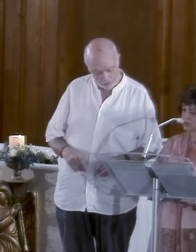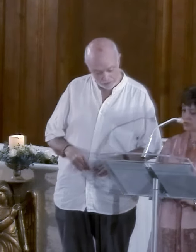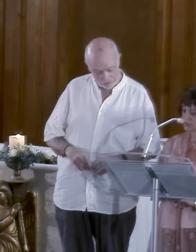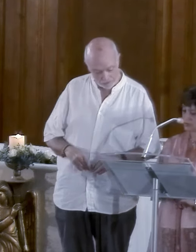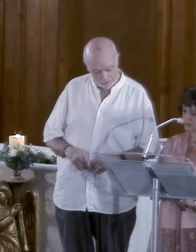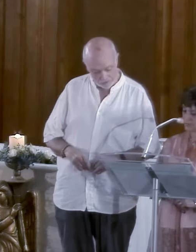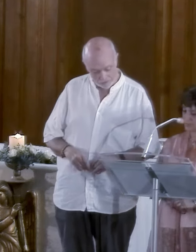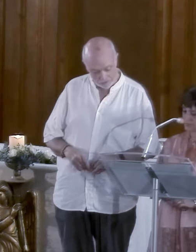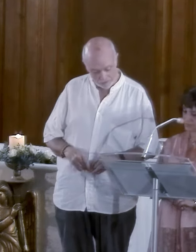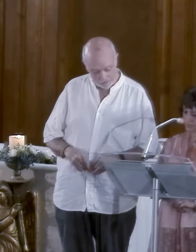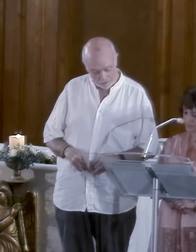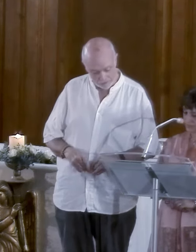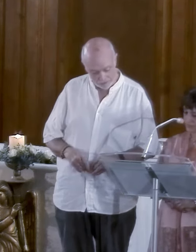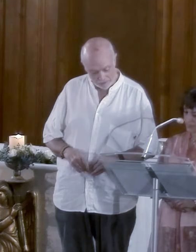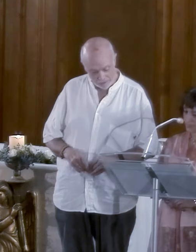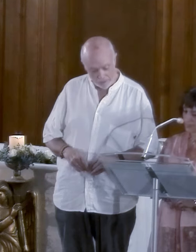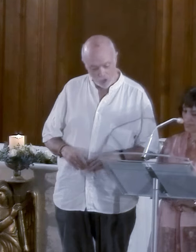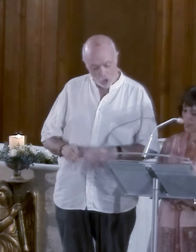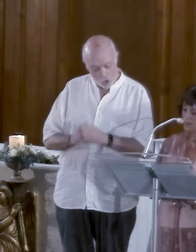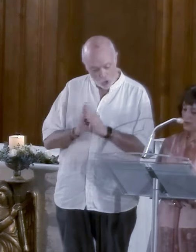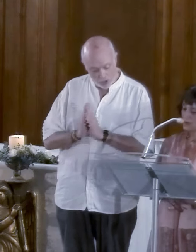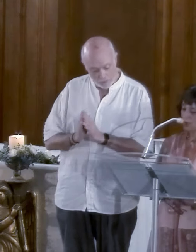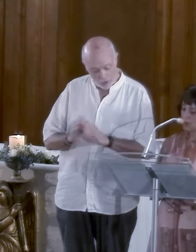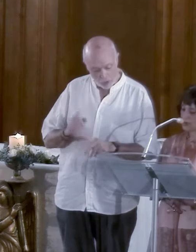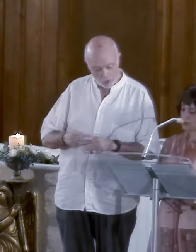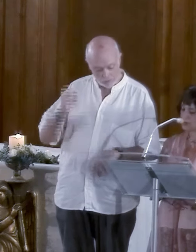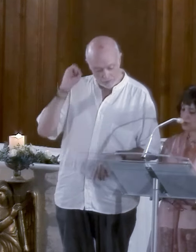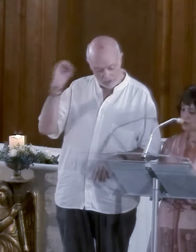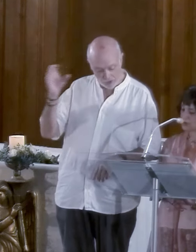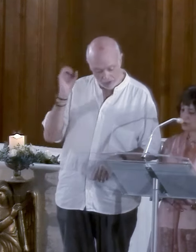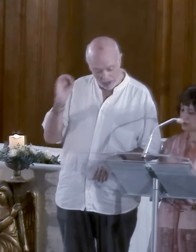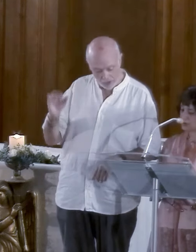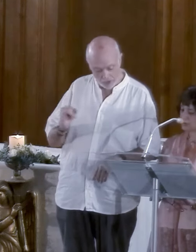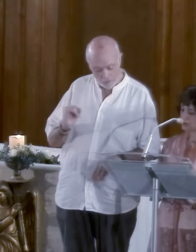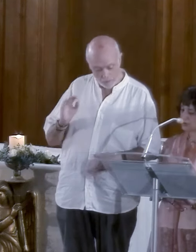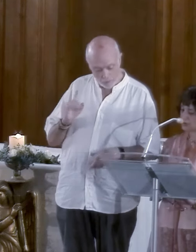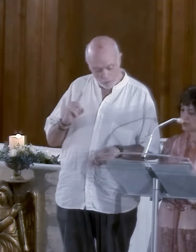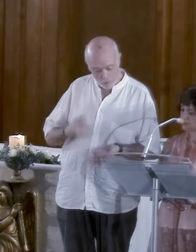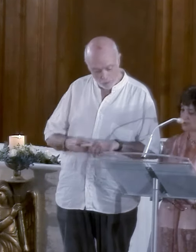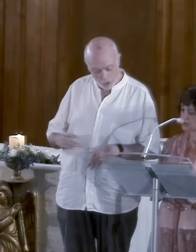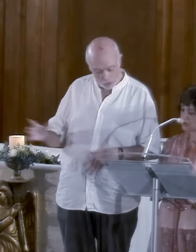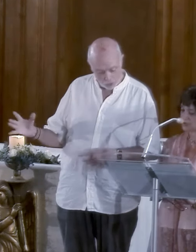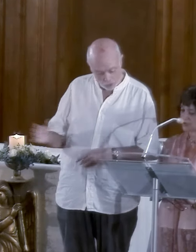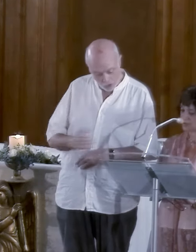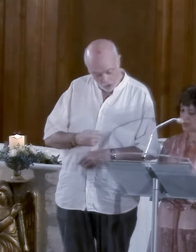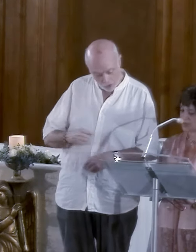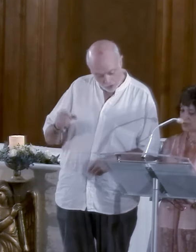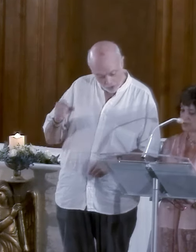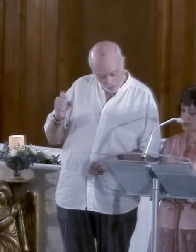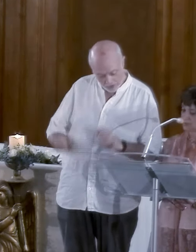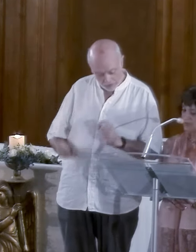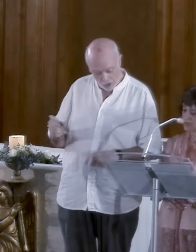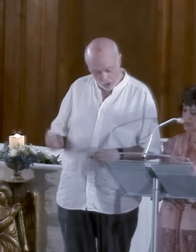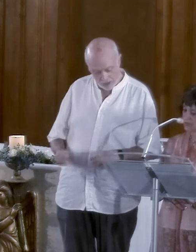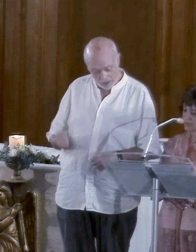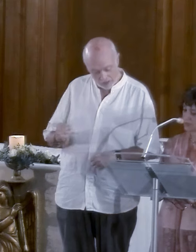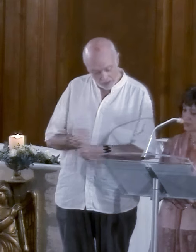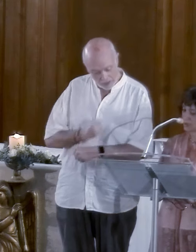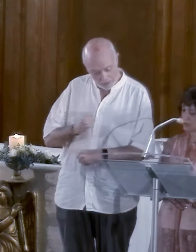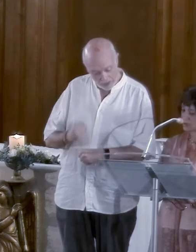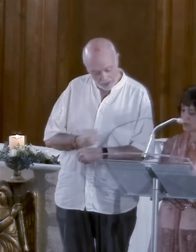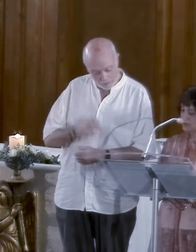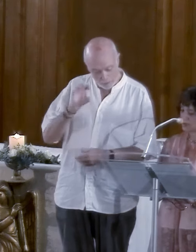Oremos. Padre, escúchanos. Oremos por los misioneros y por todas las personas que trabajan en los países del